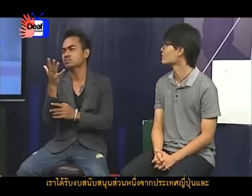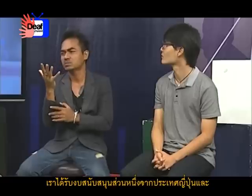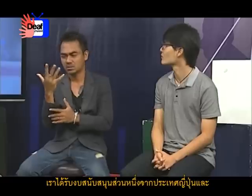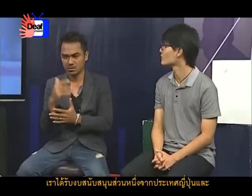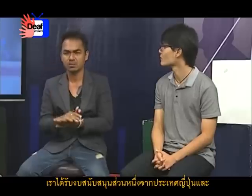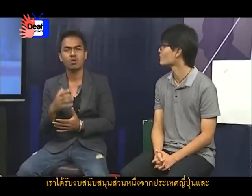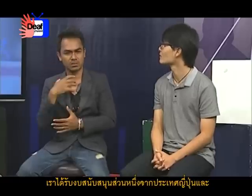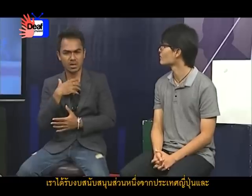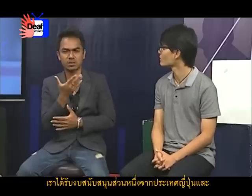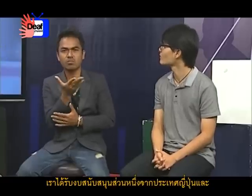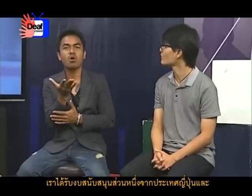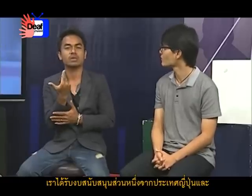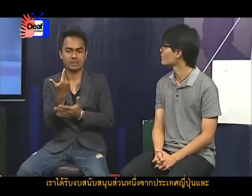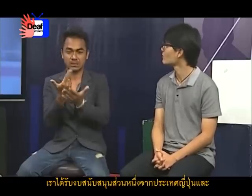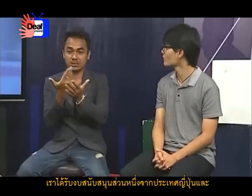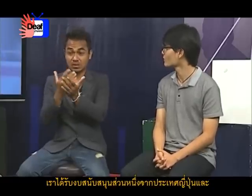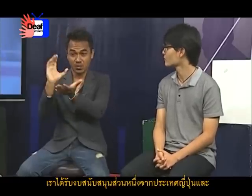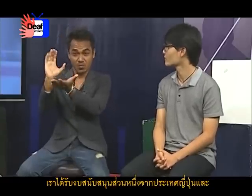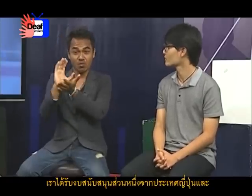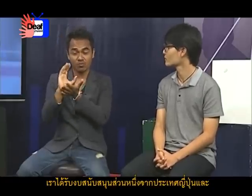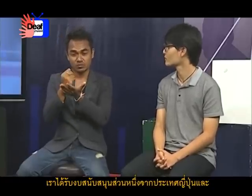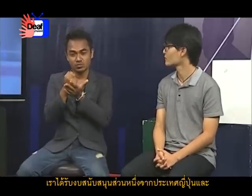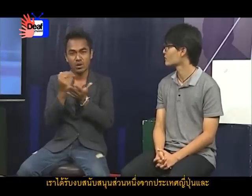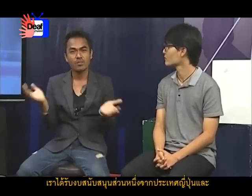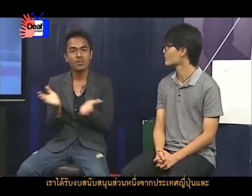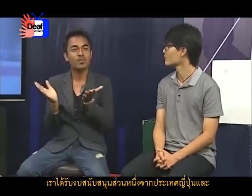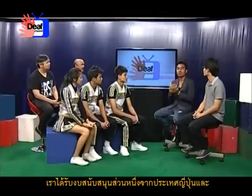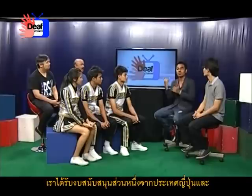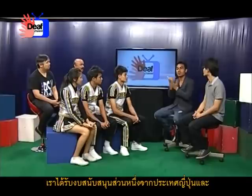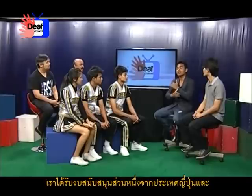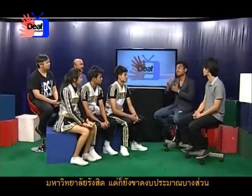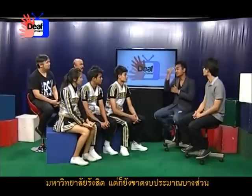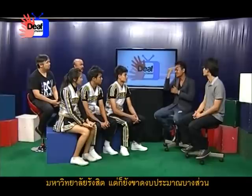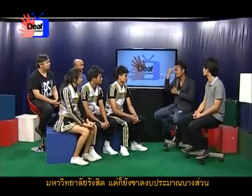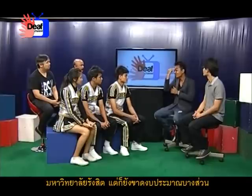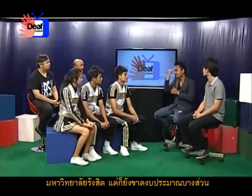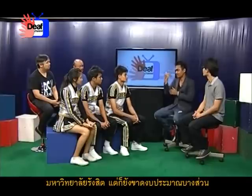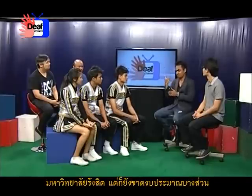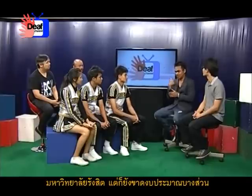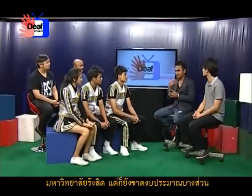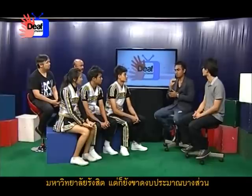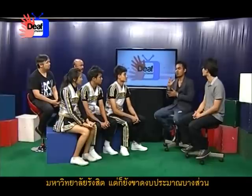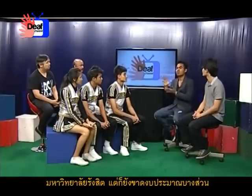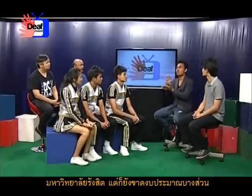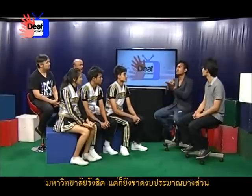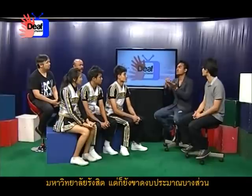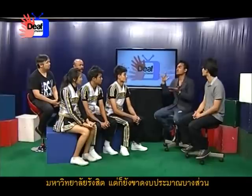นี่ยได้รับงบสนับสนุนจากประเทศญี่ปุ่นนะครับและก็จาก มหาวิทยาลัยรังสิตนะครับแ